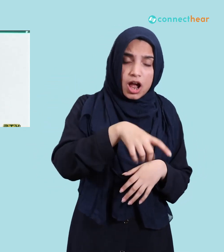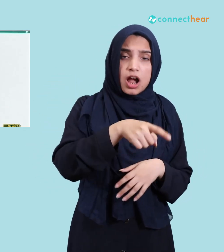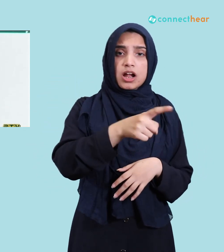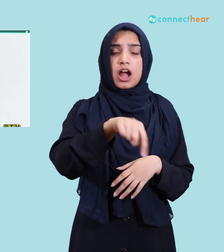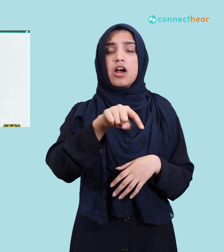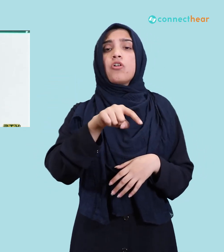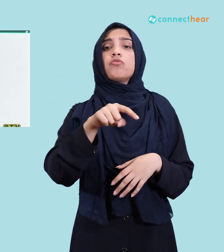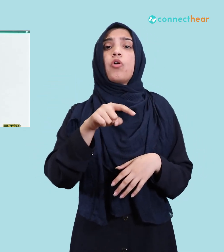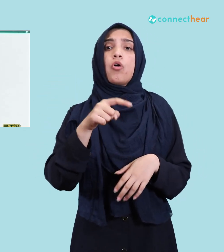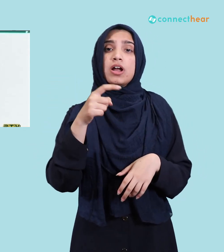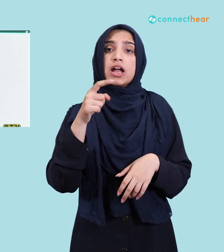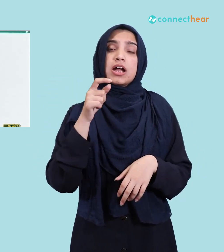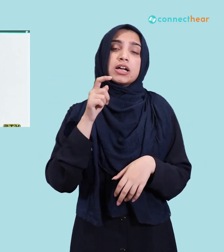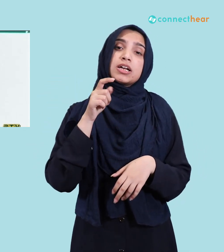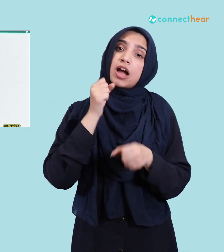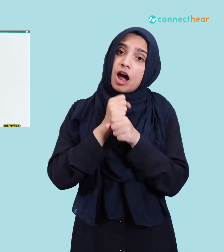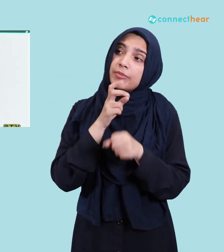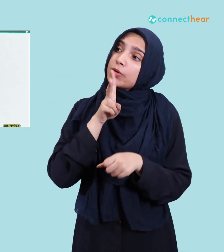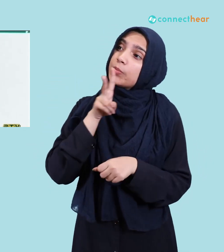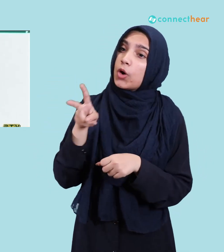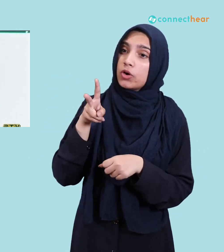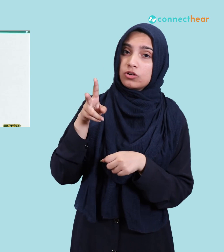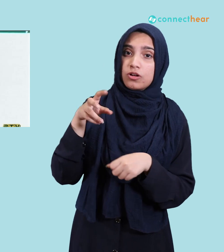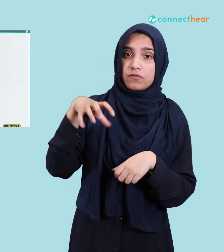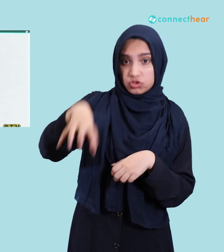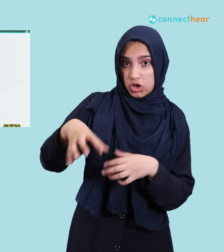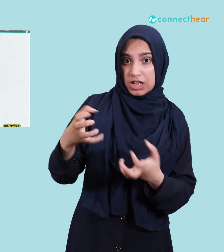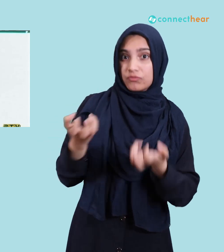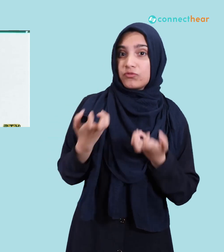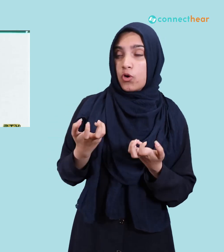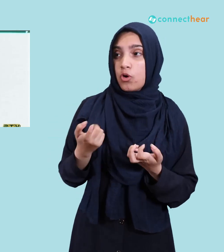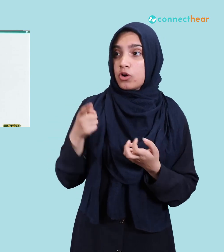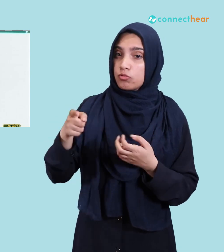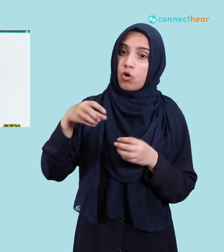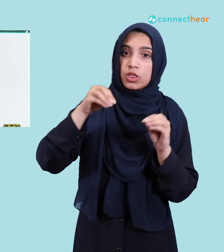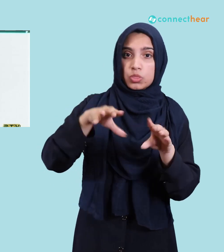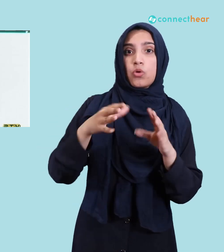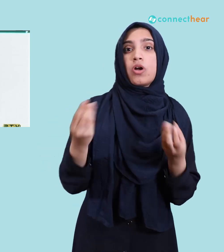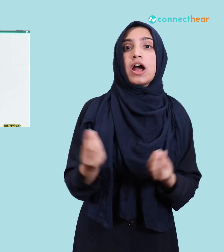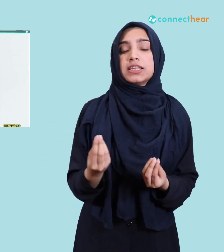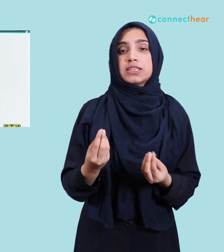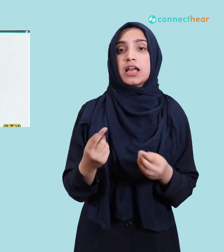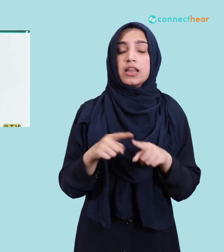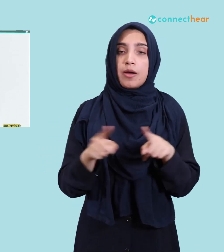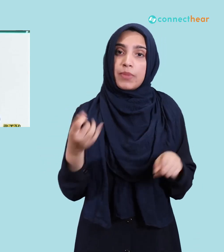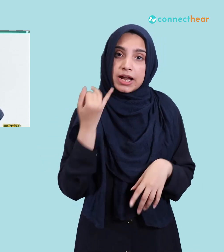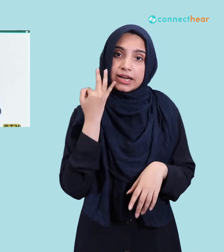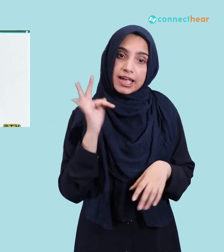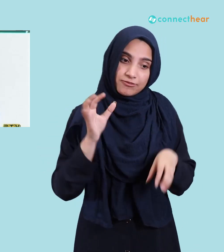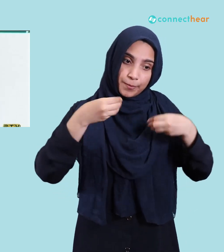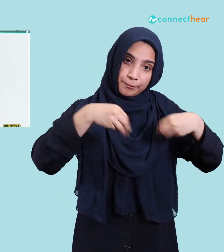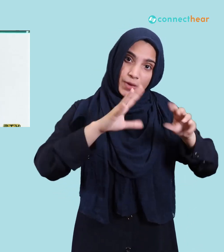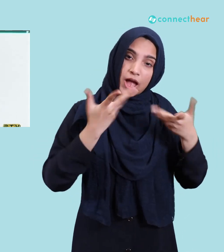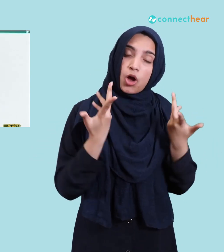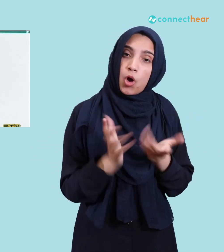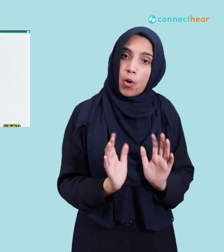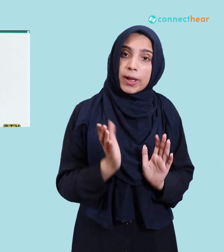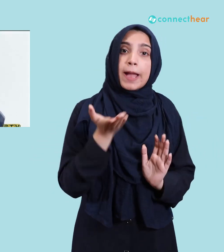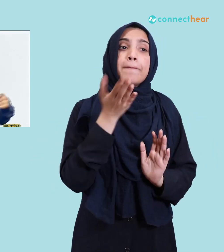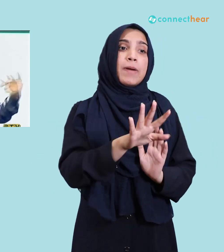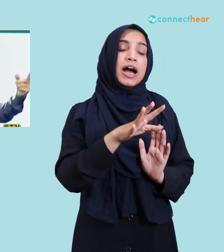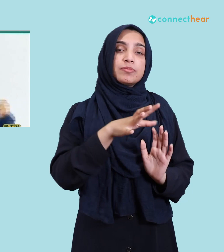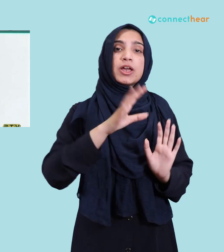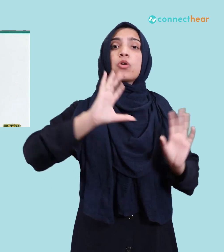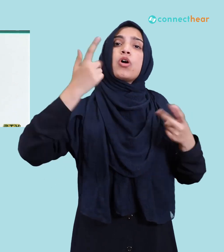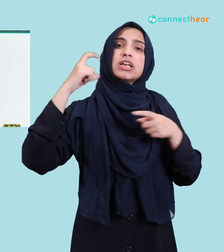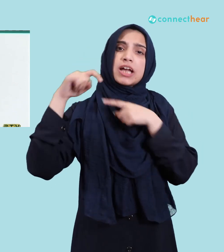زیادہ. اس لیے وہ انڈسٹریلائزیشن کے سامنے بہت بڑی رکاوٹ ہے کہ یہ جب اسپیکولیشن میں زمینیں